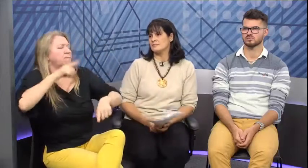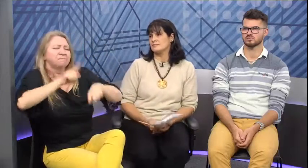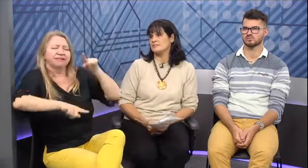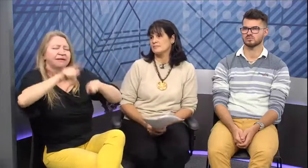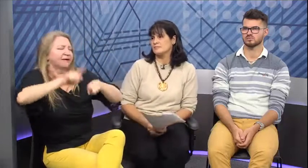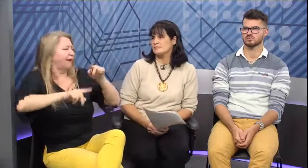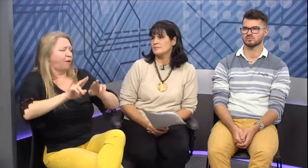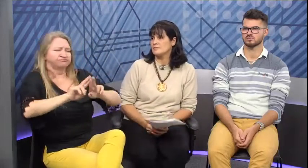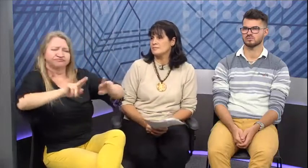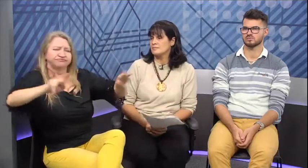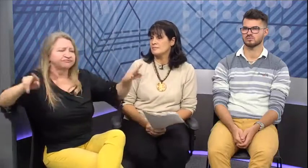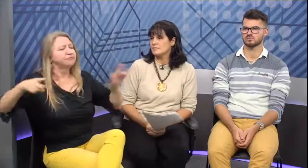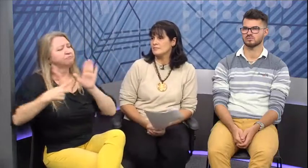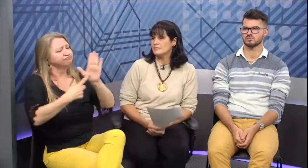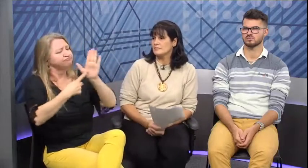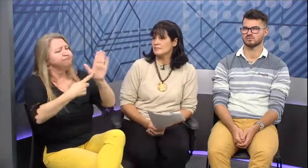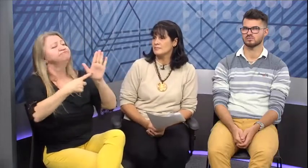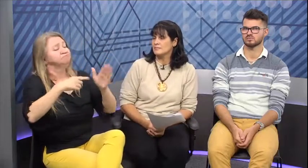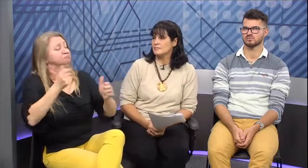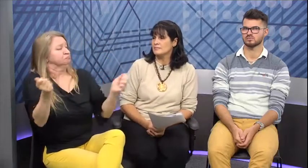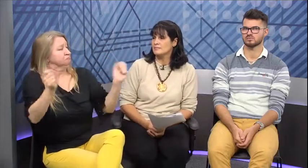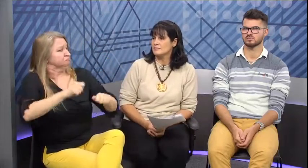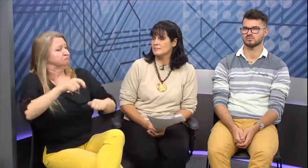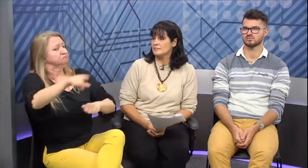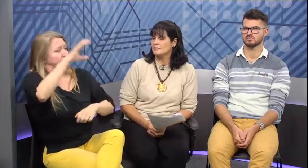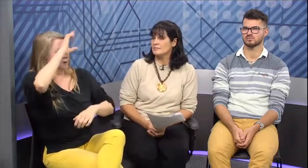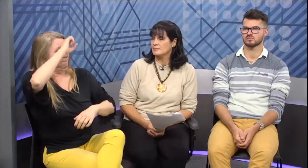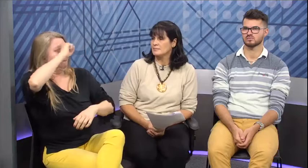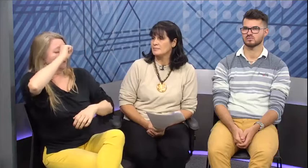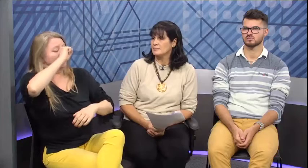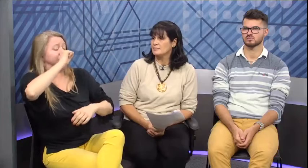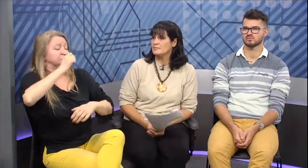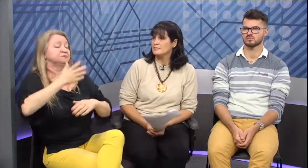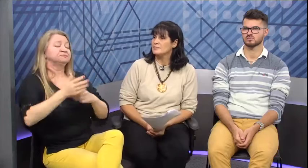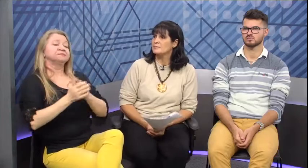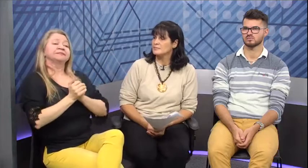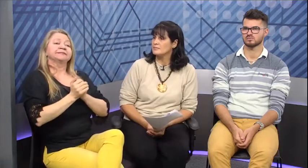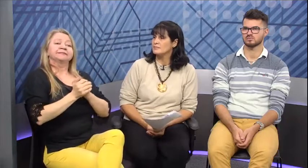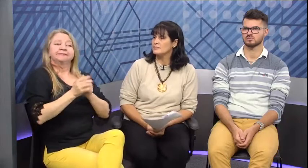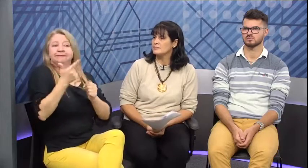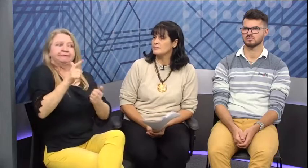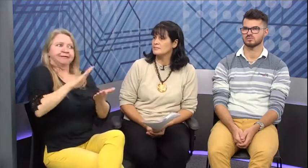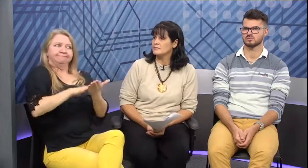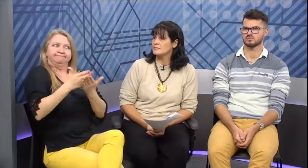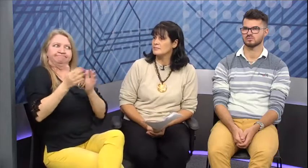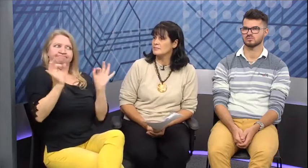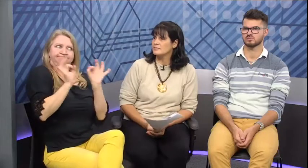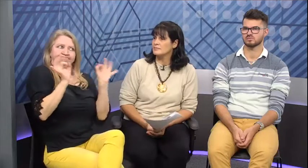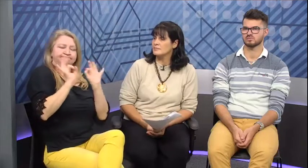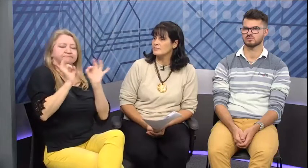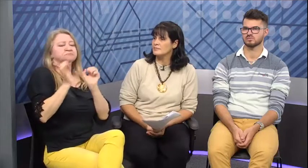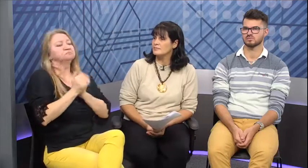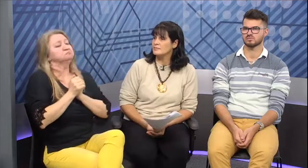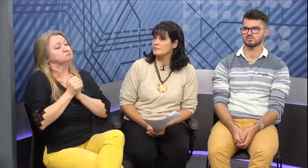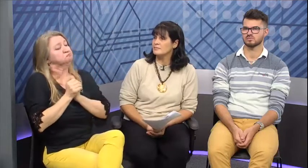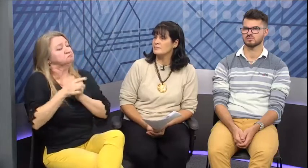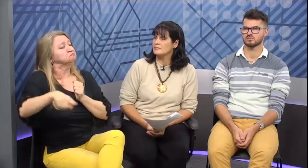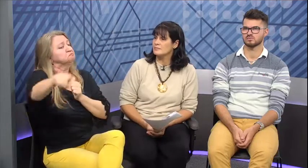visual, PowerPoint, materiais, né? Então, isso é muito possível, os alunos aprendem bastante assim, mas sem a presença do intérprete